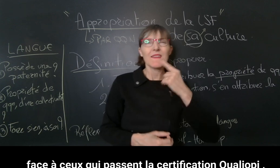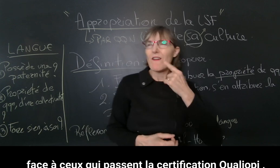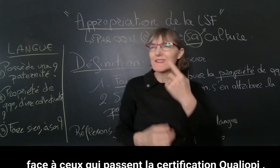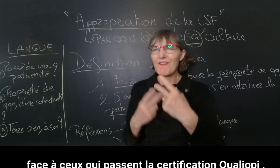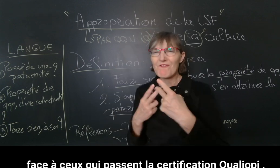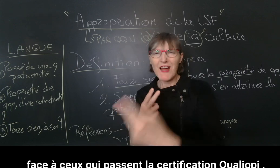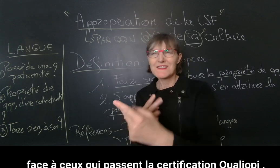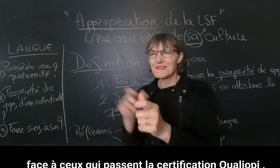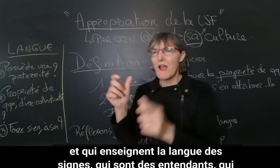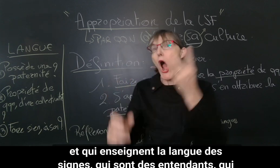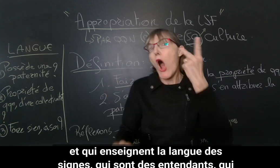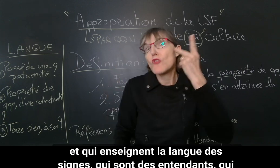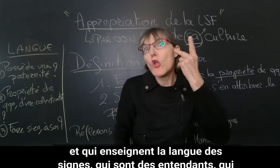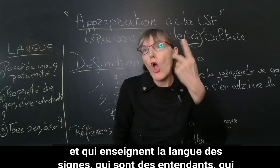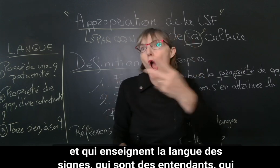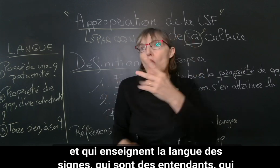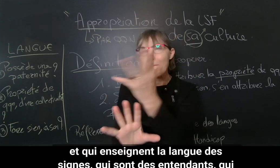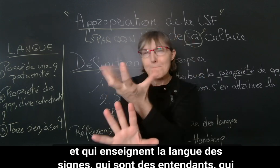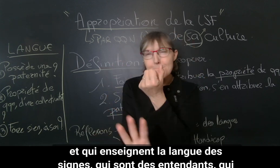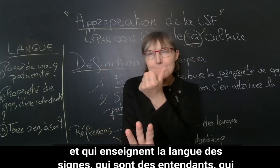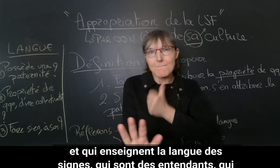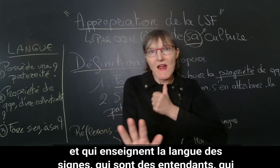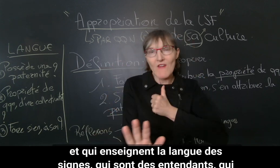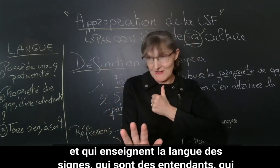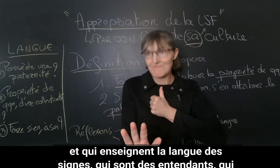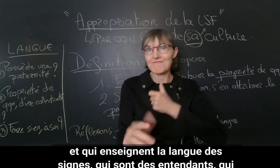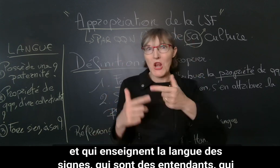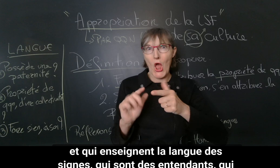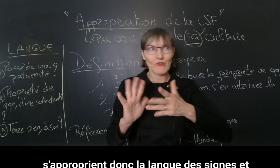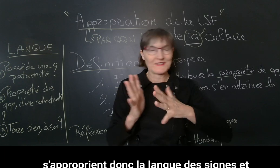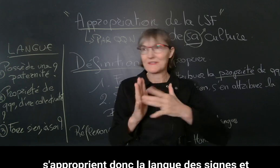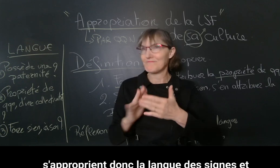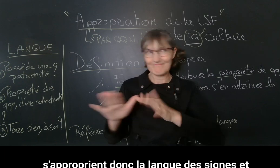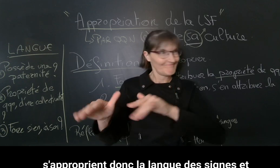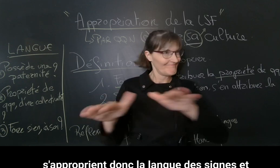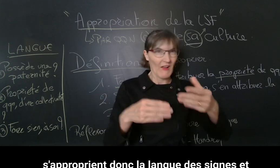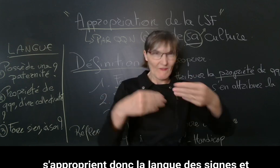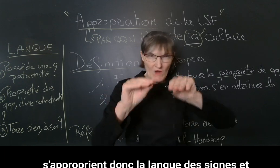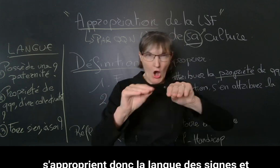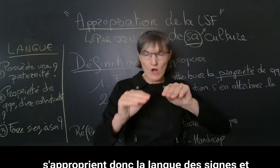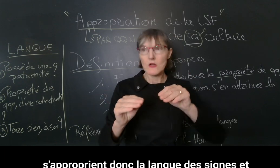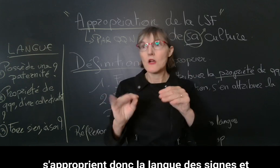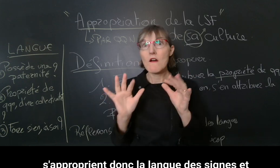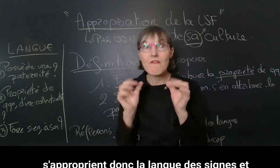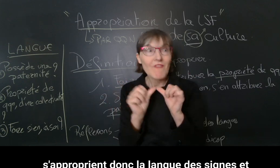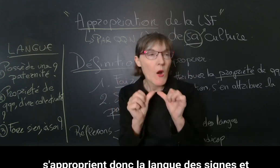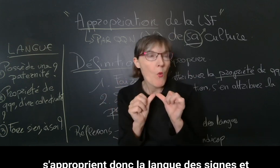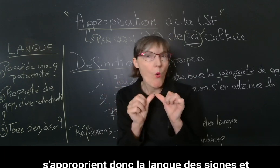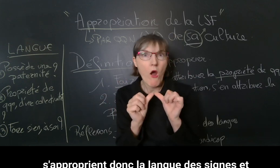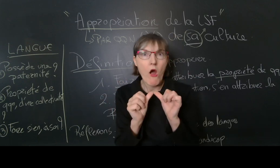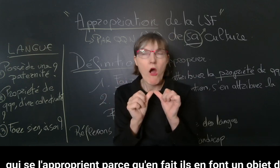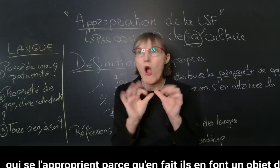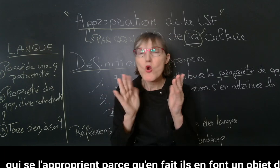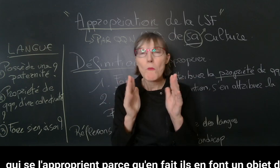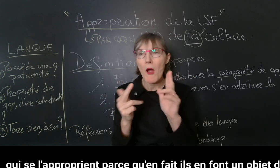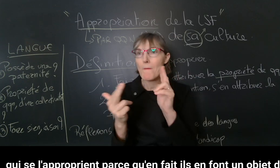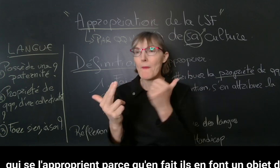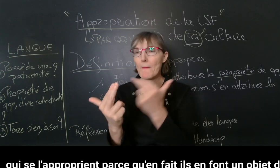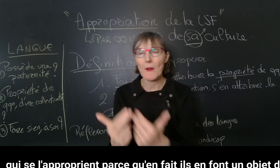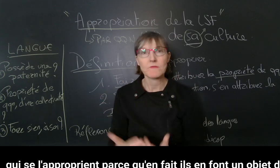certification qu'aliopi et qui enseigne la langue des signes qui sont des entendants qui s'approprient donc la langue des signes et qui se l'approprient parce qu